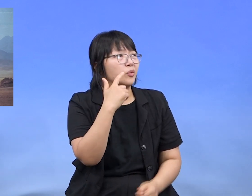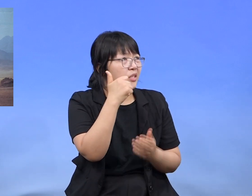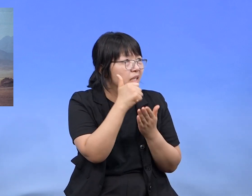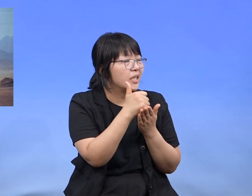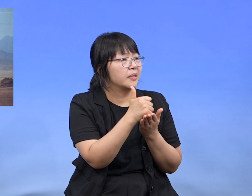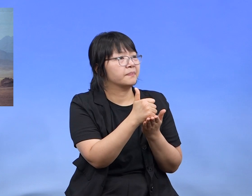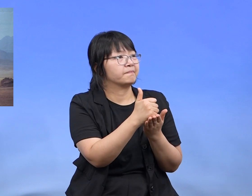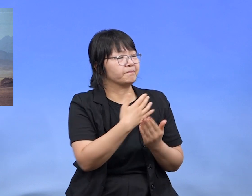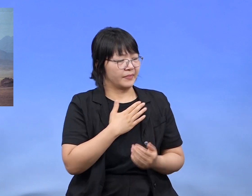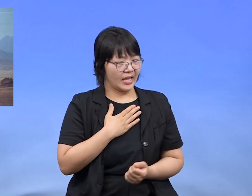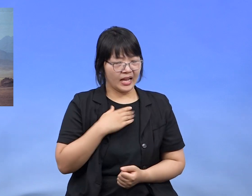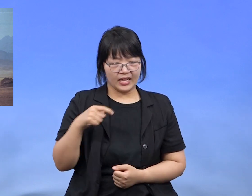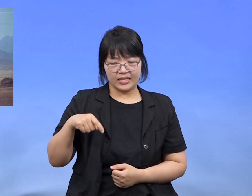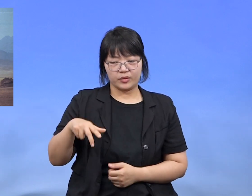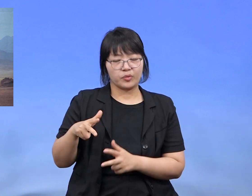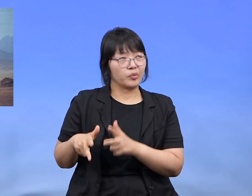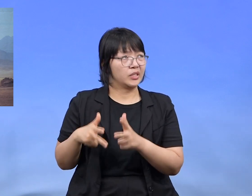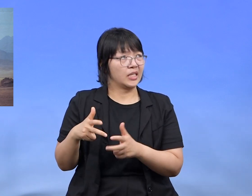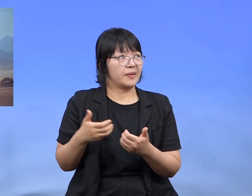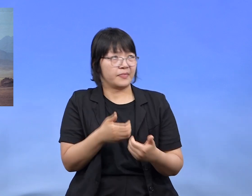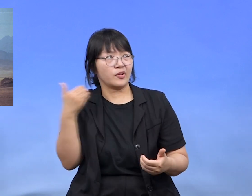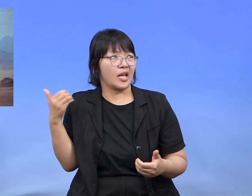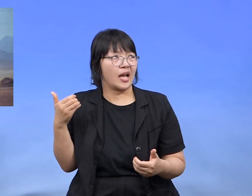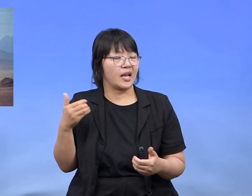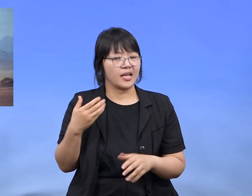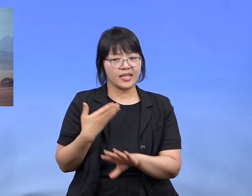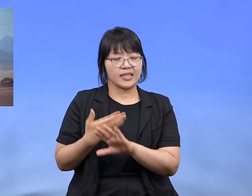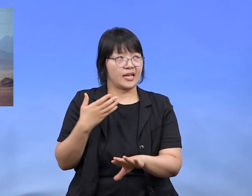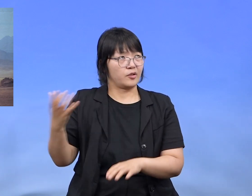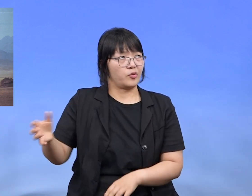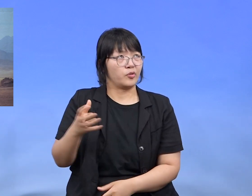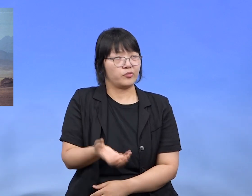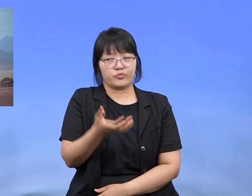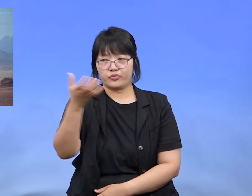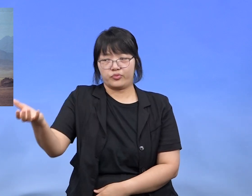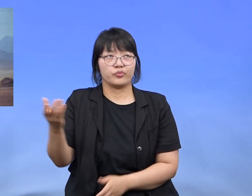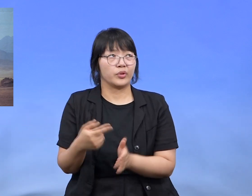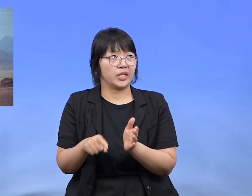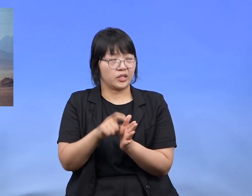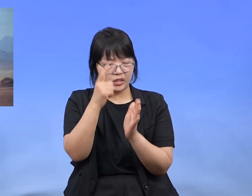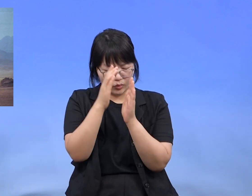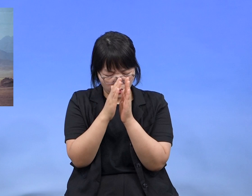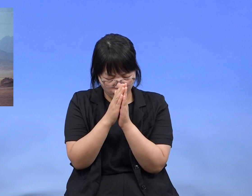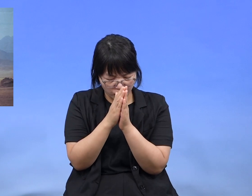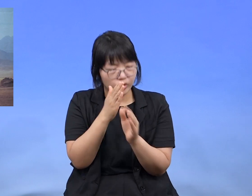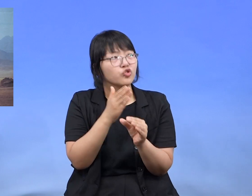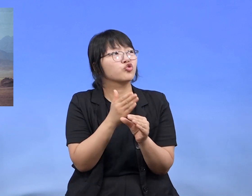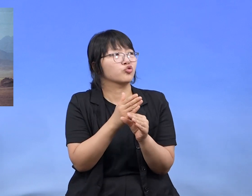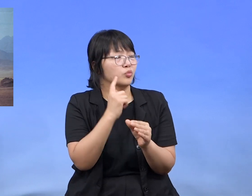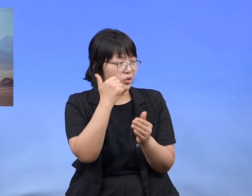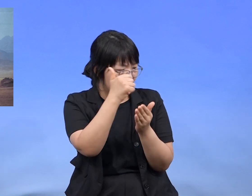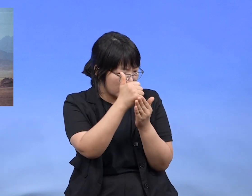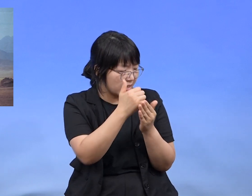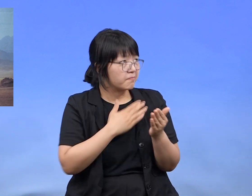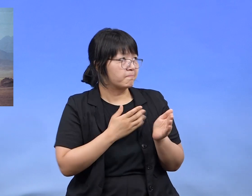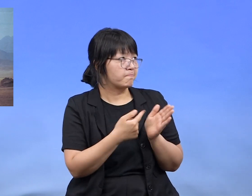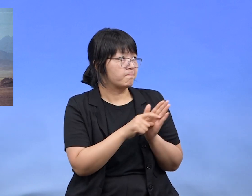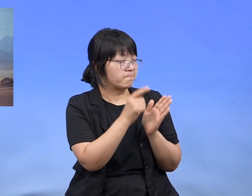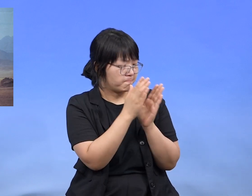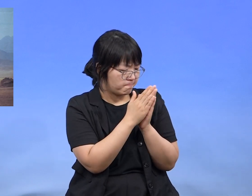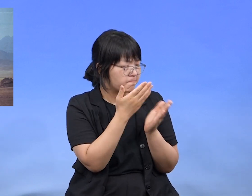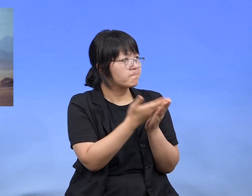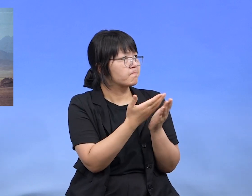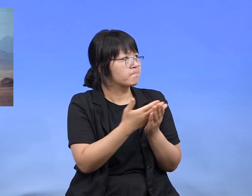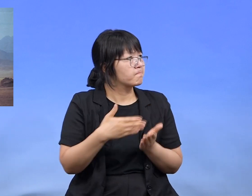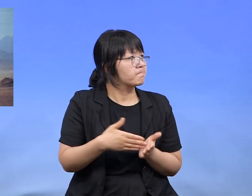제가 이것을 떠나갈 수 있도록 이직을 위해서 기도를 시작했어요. 목사님도 기도해 주세요.